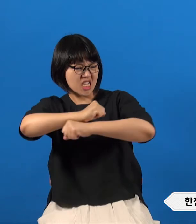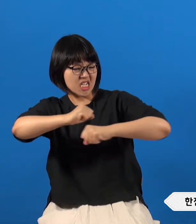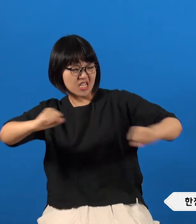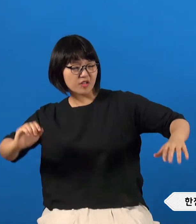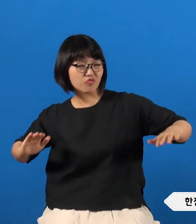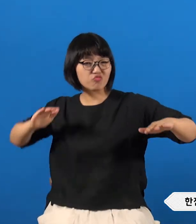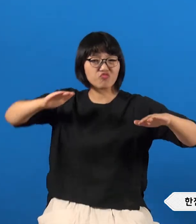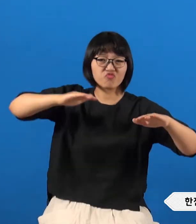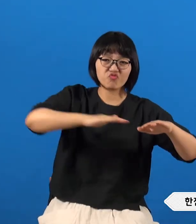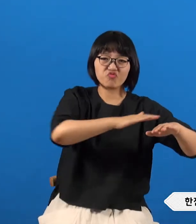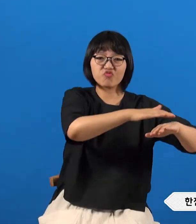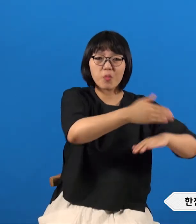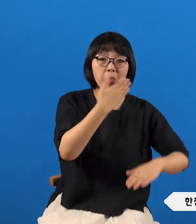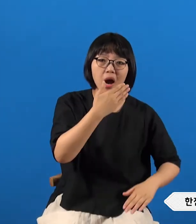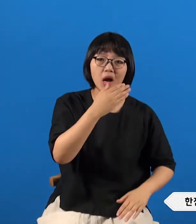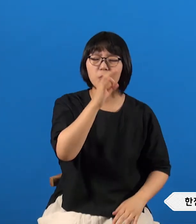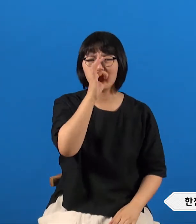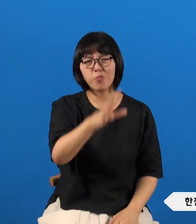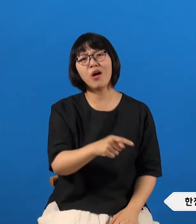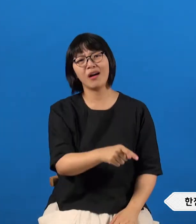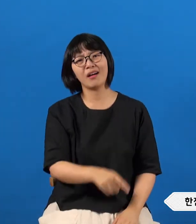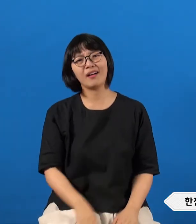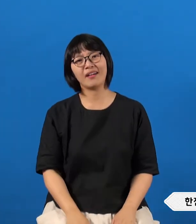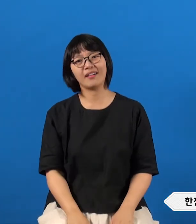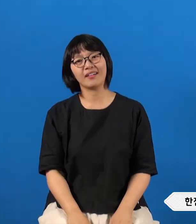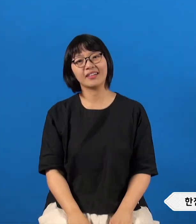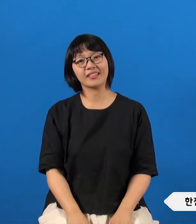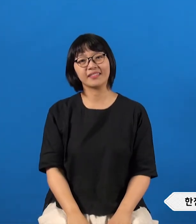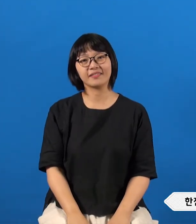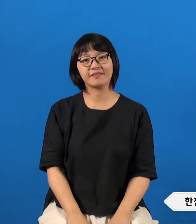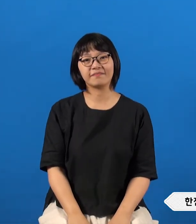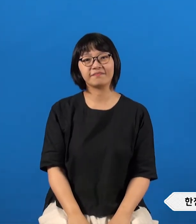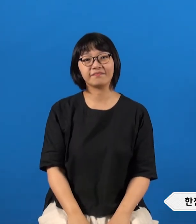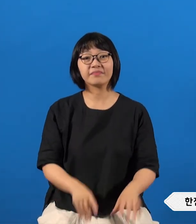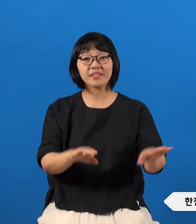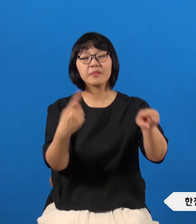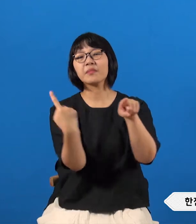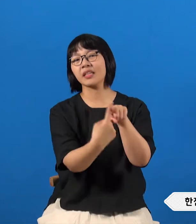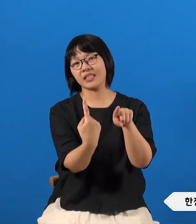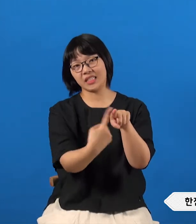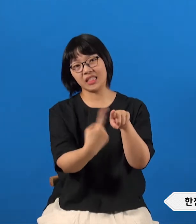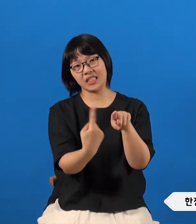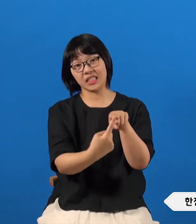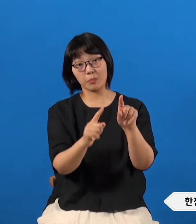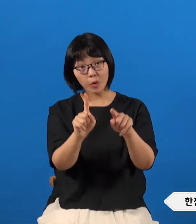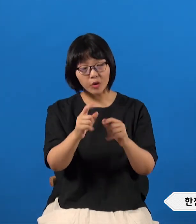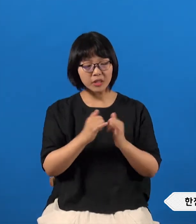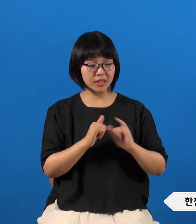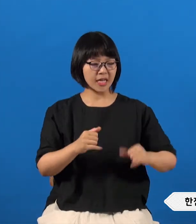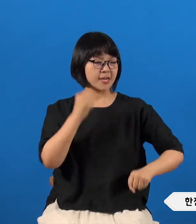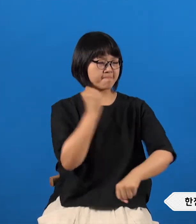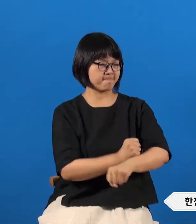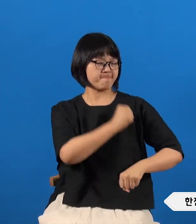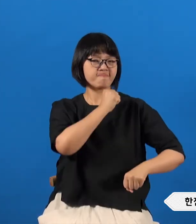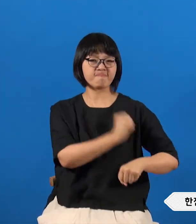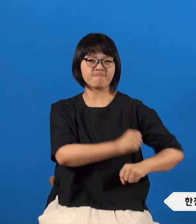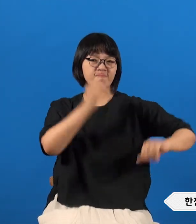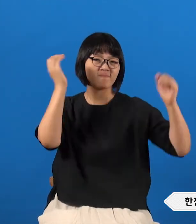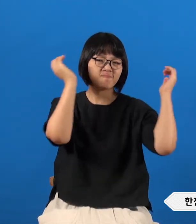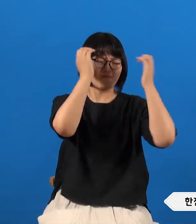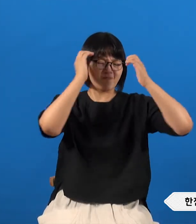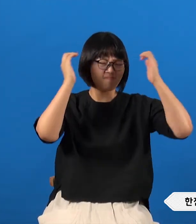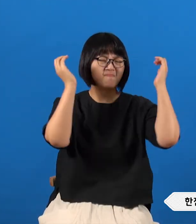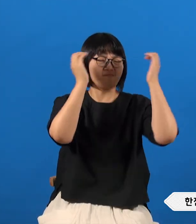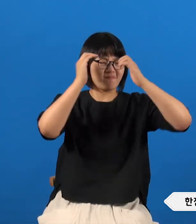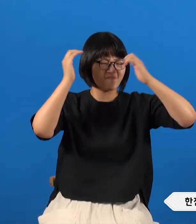건널 수가 있겠습니까? 완전 불가능 아닙니까? 마찬가지로 내 인간의 의를